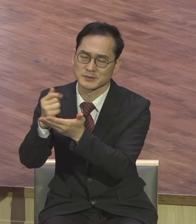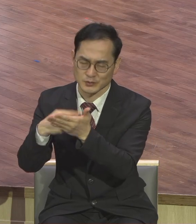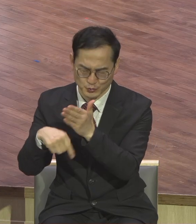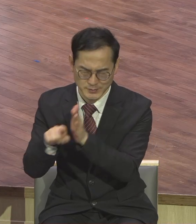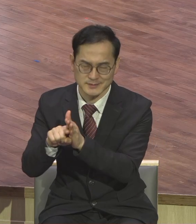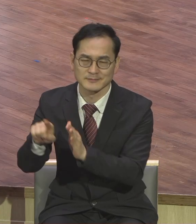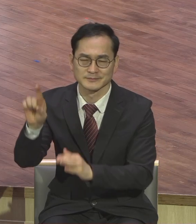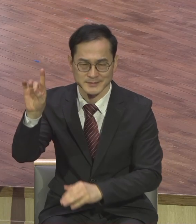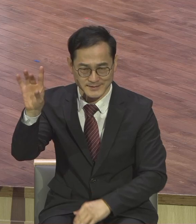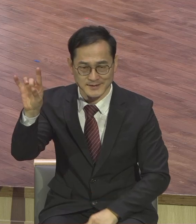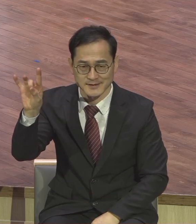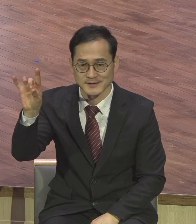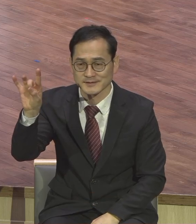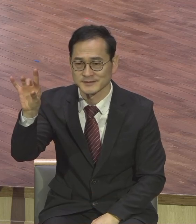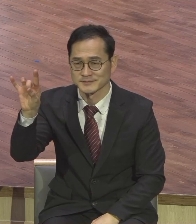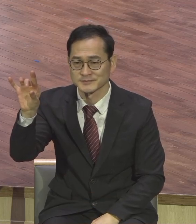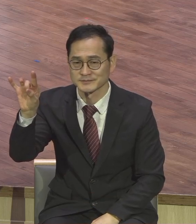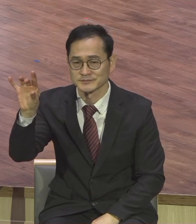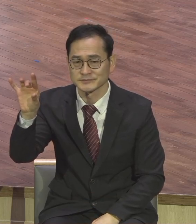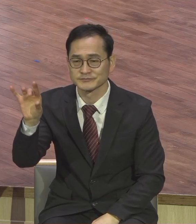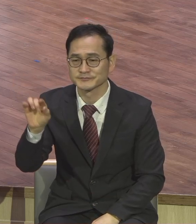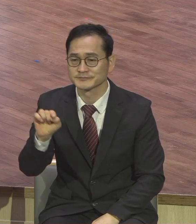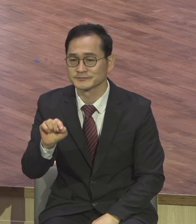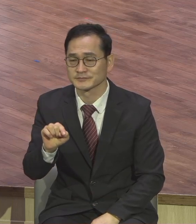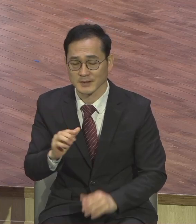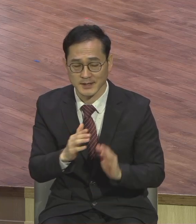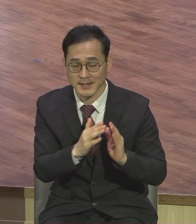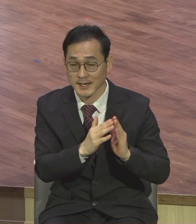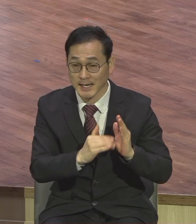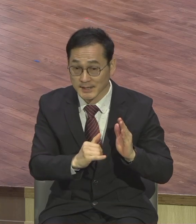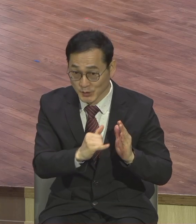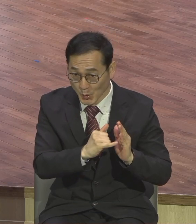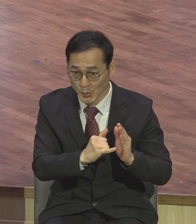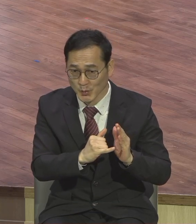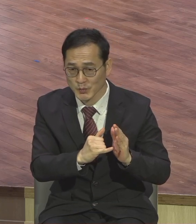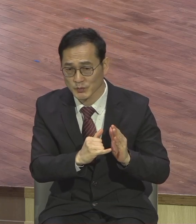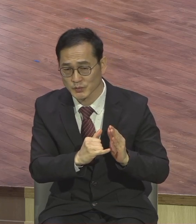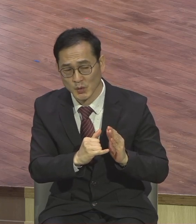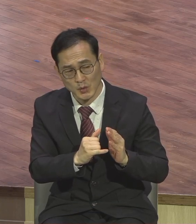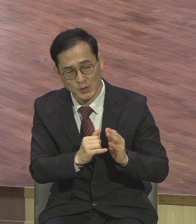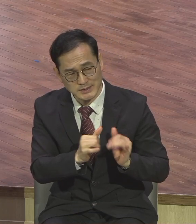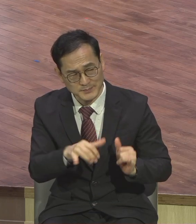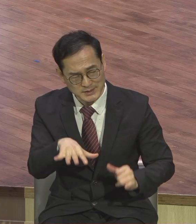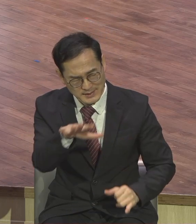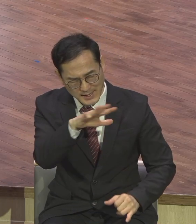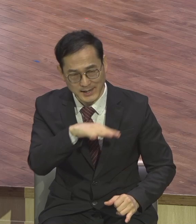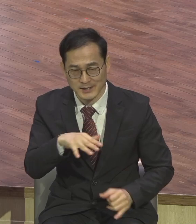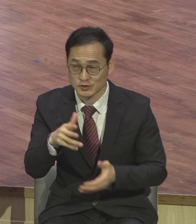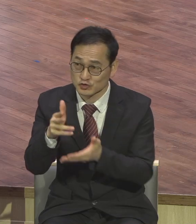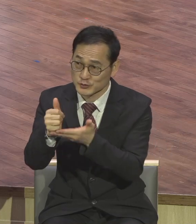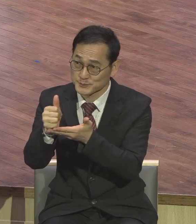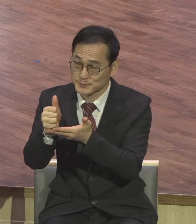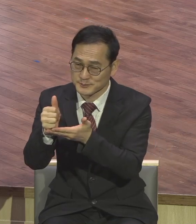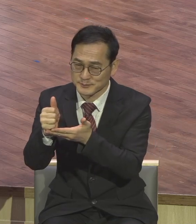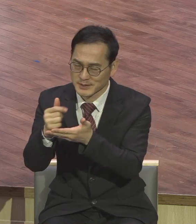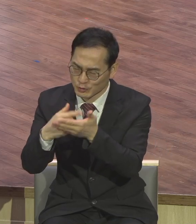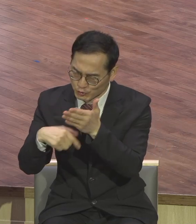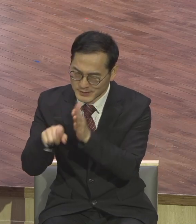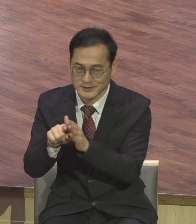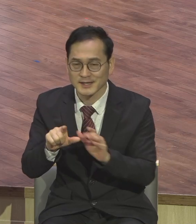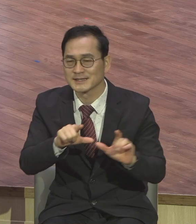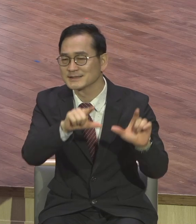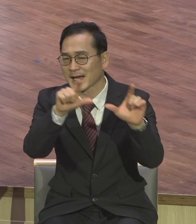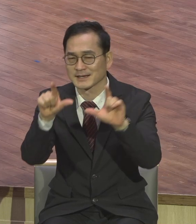착각입니다. 전부 다 우리 모든 가족도 우리 모든 동료들도 주님만을 위해서 사는